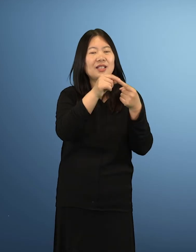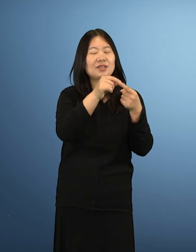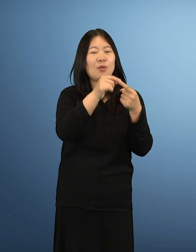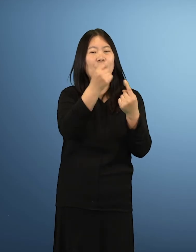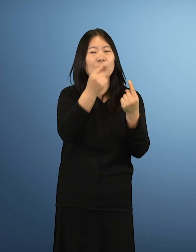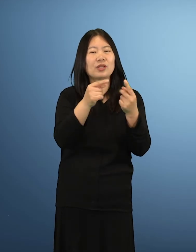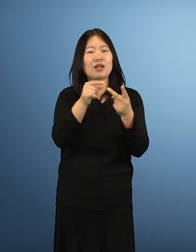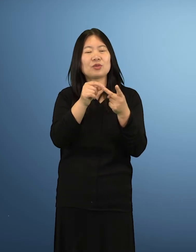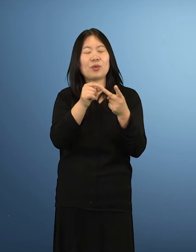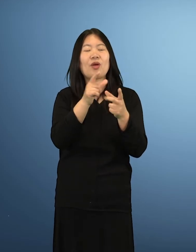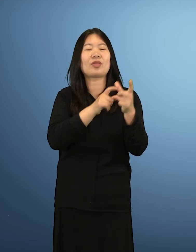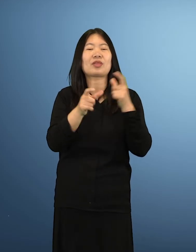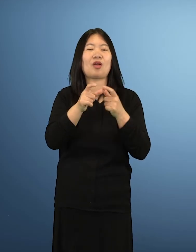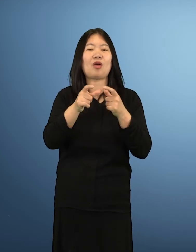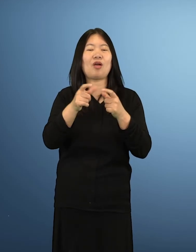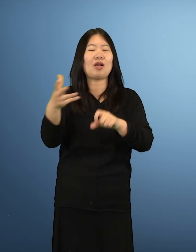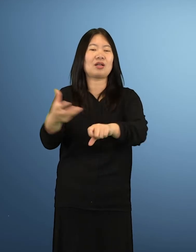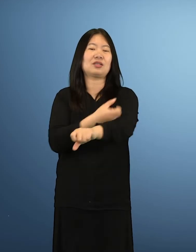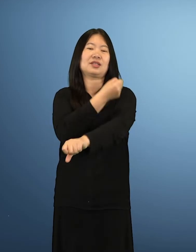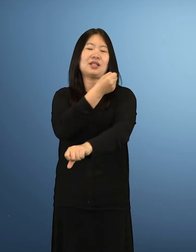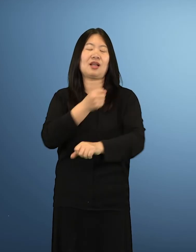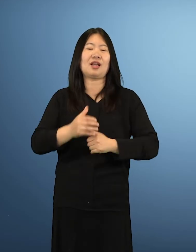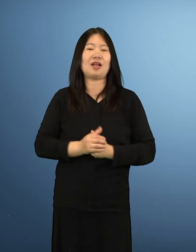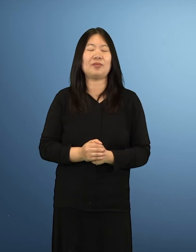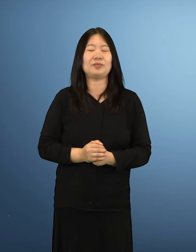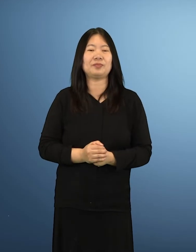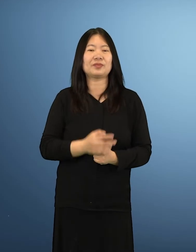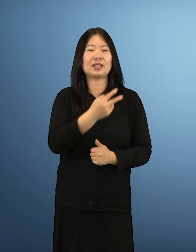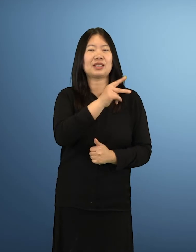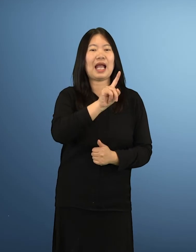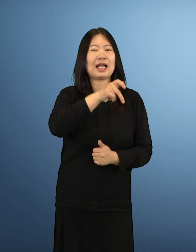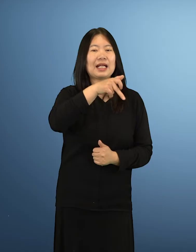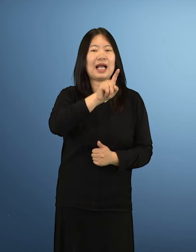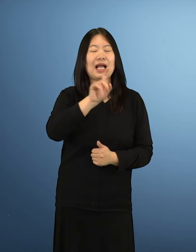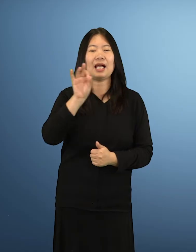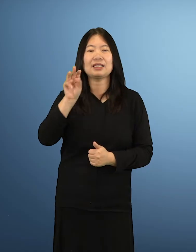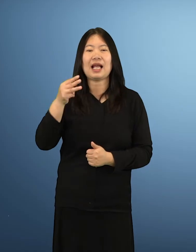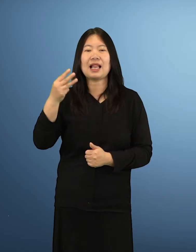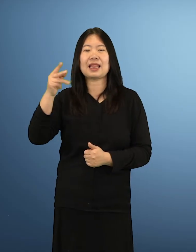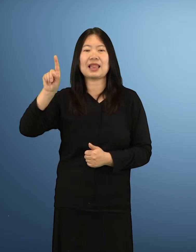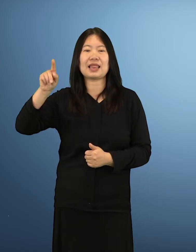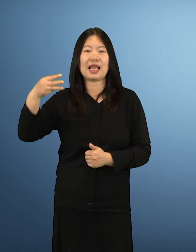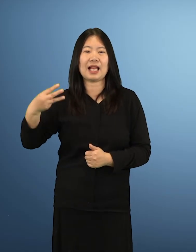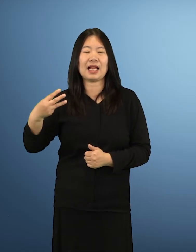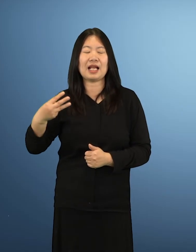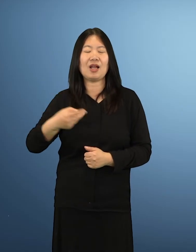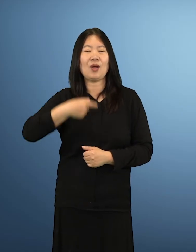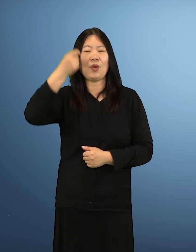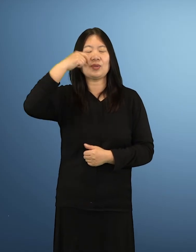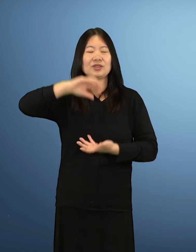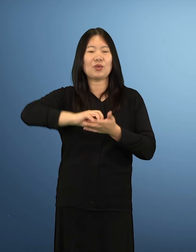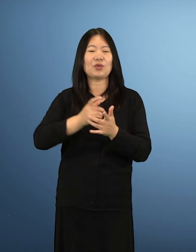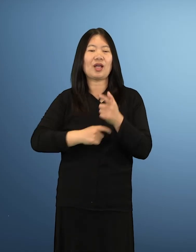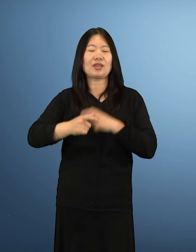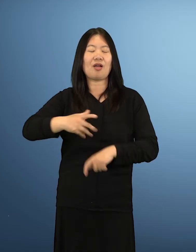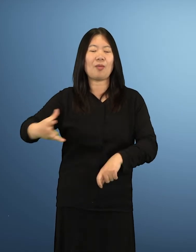심해져요? 그렇죠. 박하에서 얄랄로 울음의 강도가 더 격렬해지는 것을